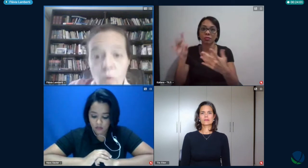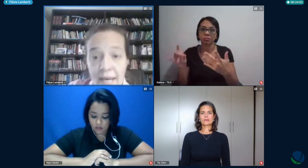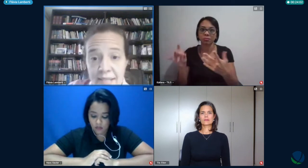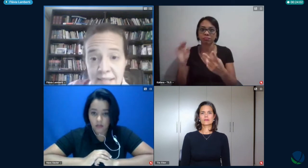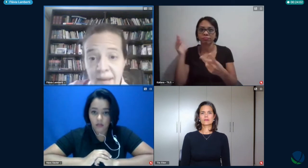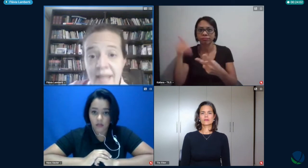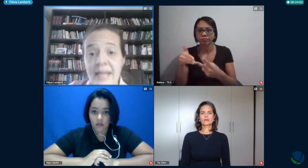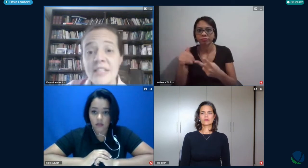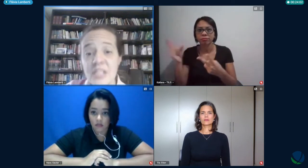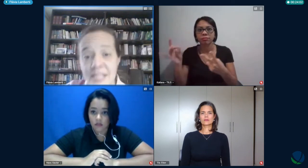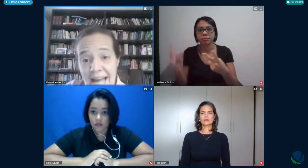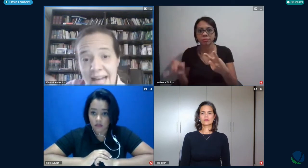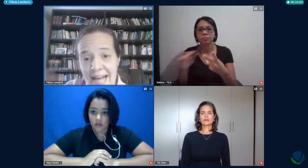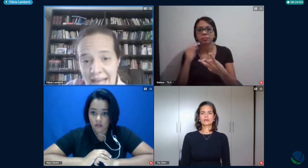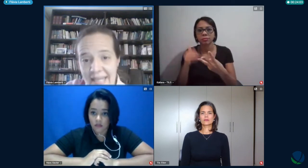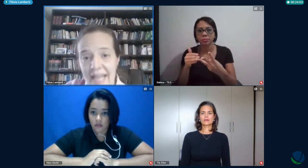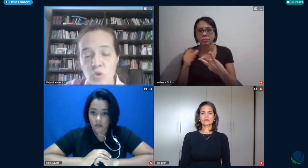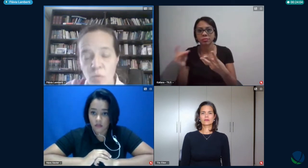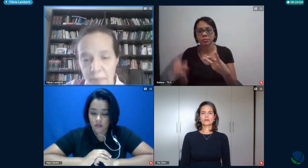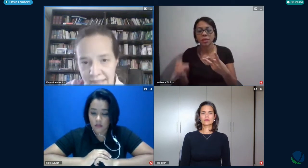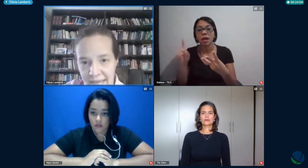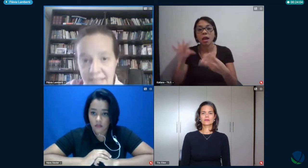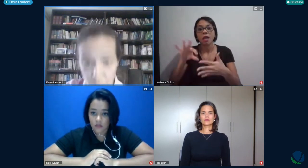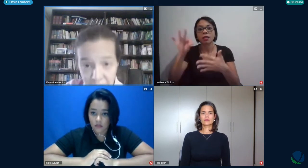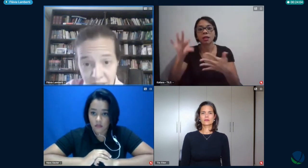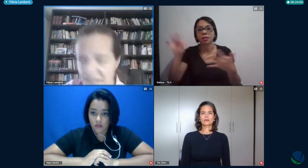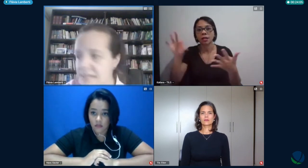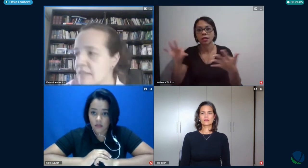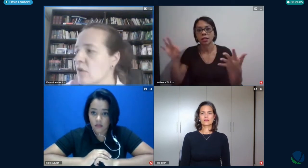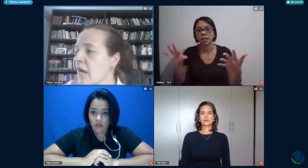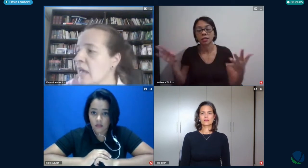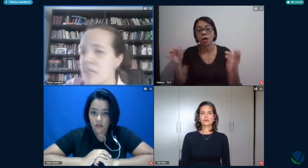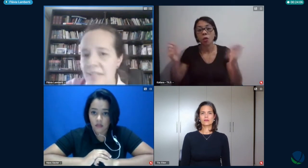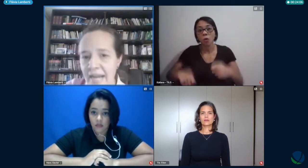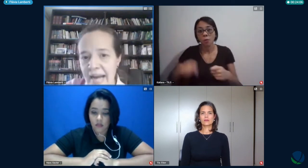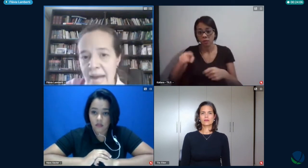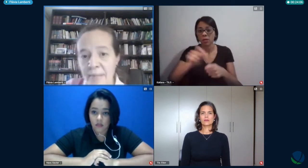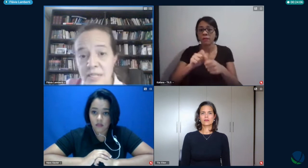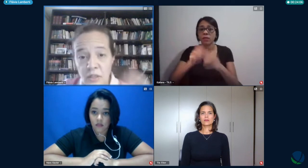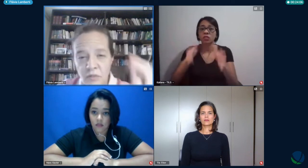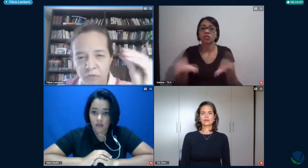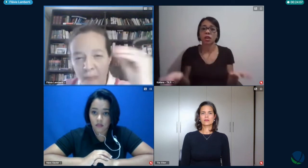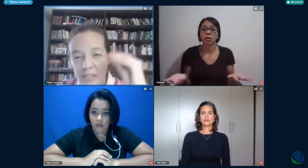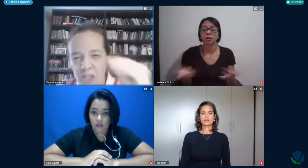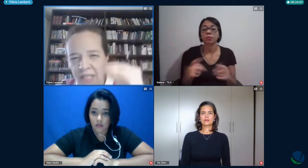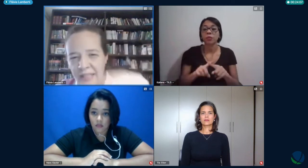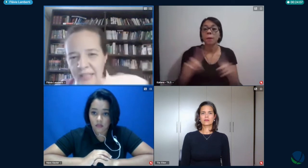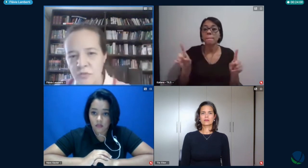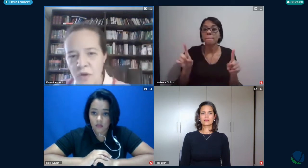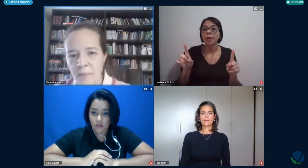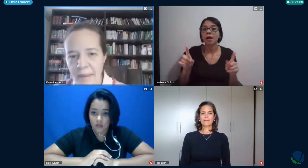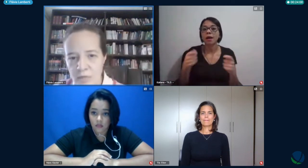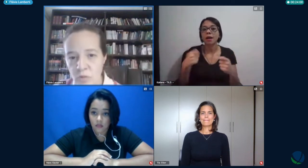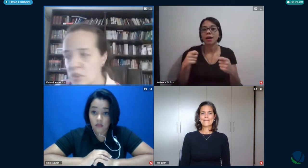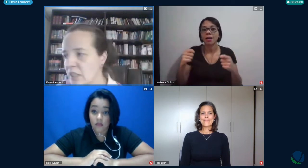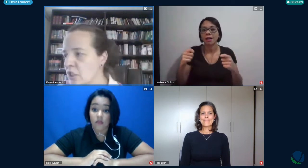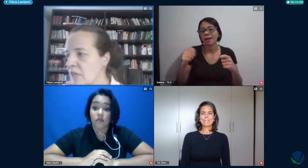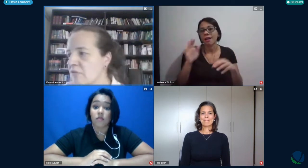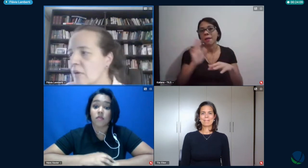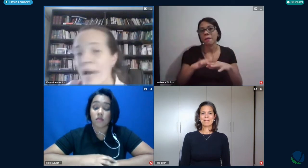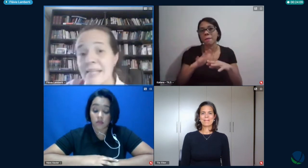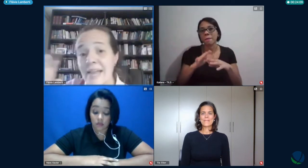E aí, em sequência, né, destacar aquelas competências, você fez isso, destacar, mas em forma de item, de forma